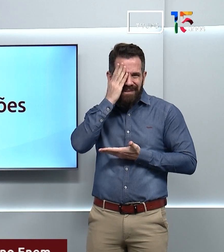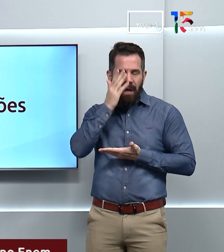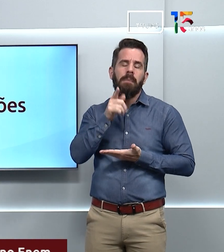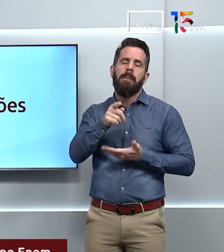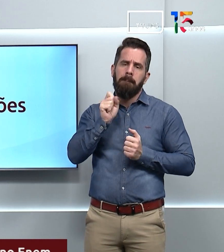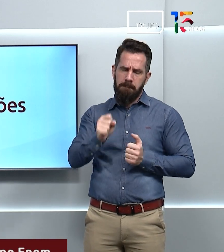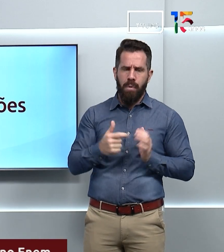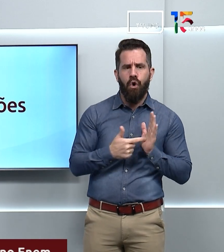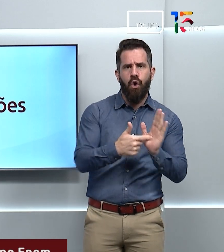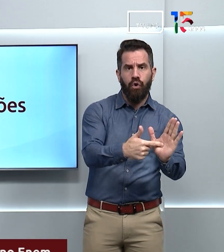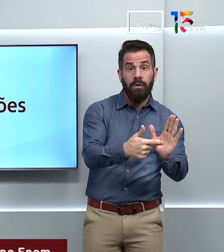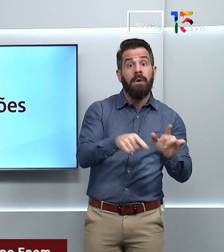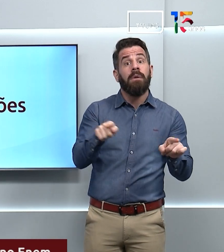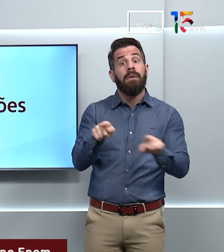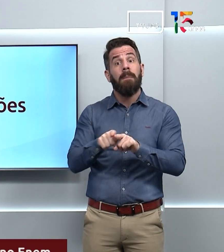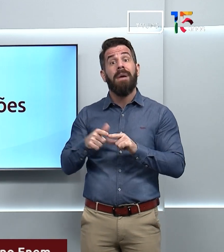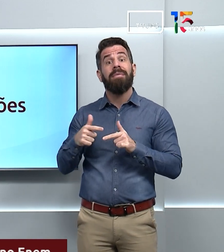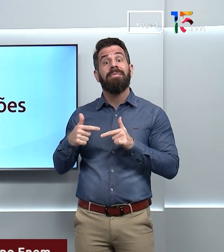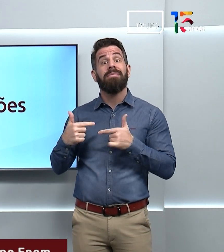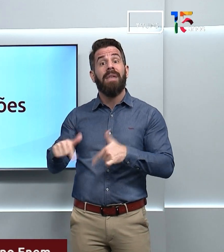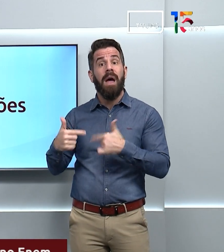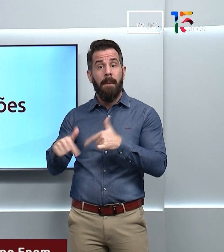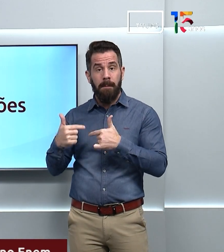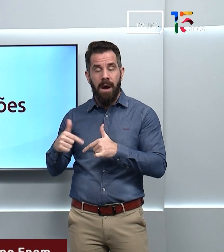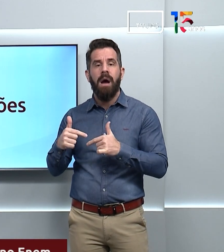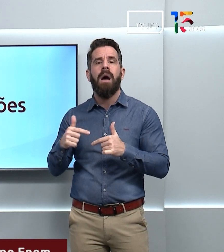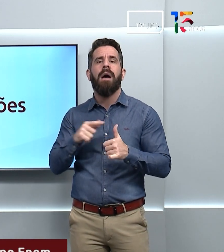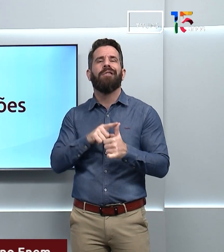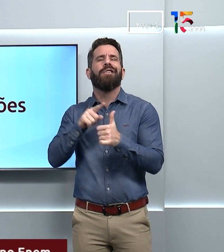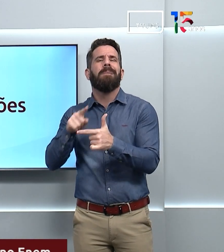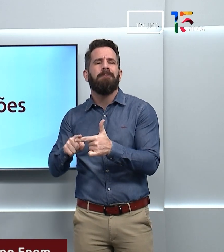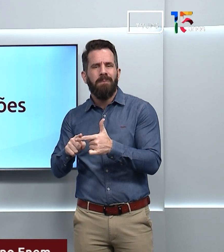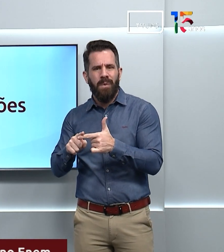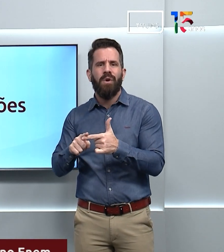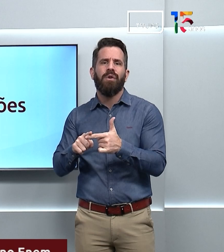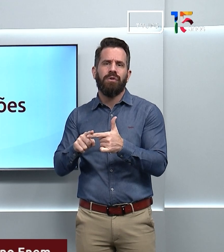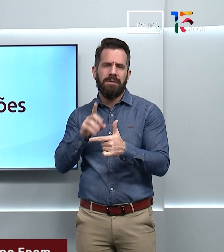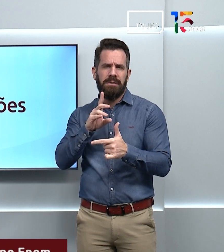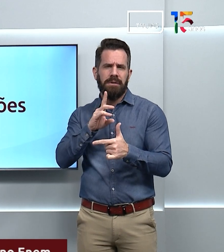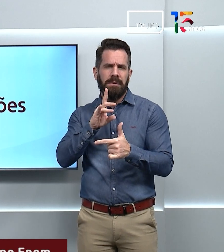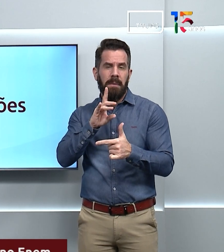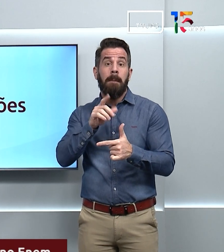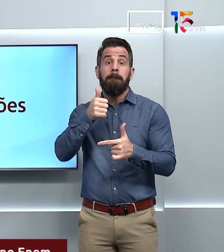ou carteira de trabalho, que foi expedida depois de